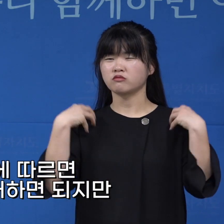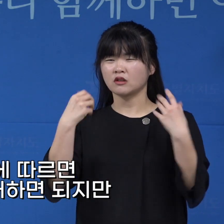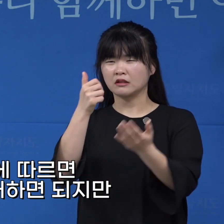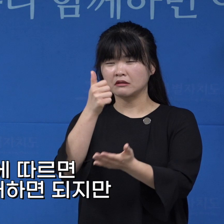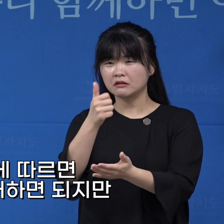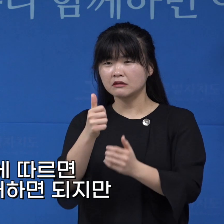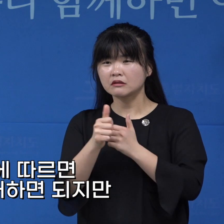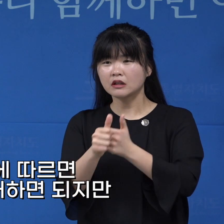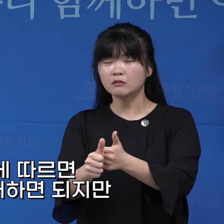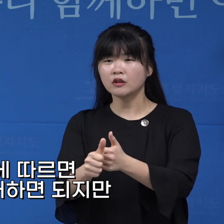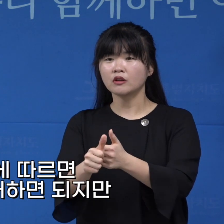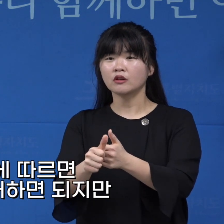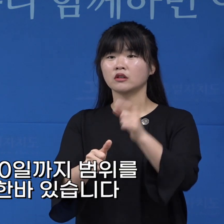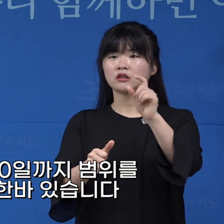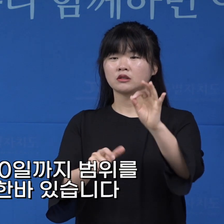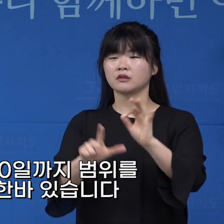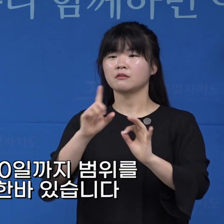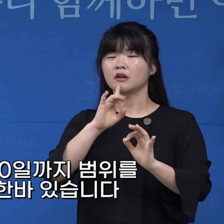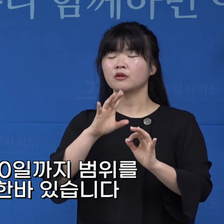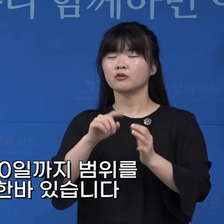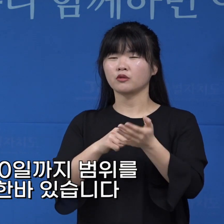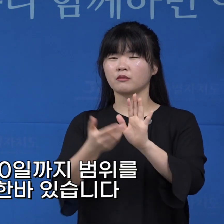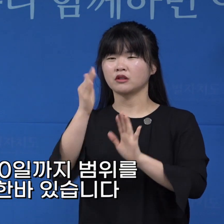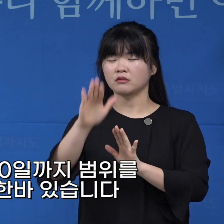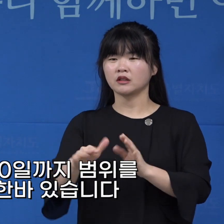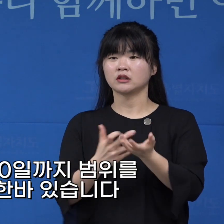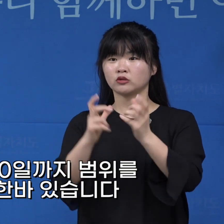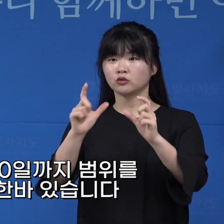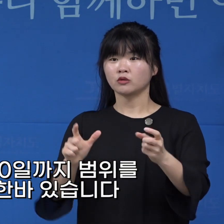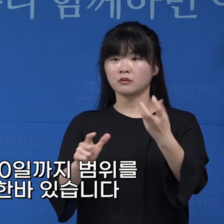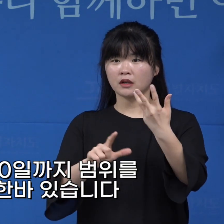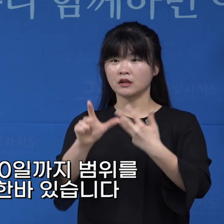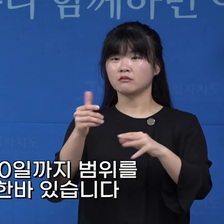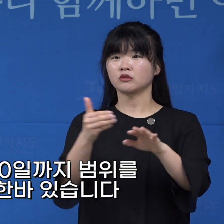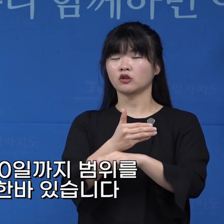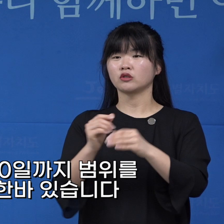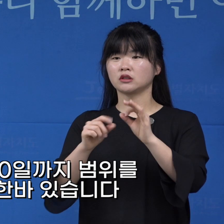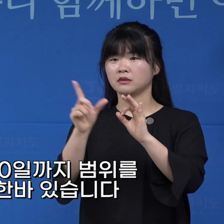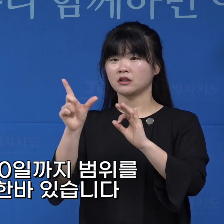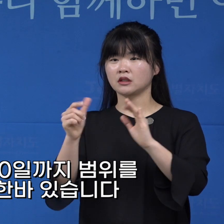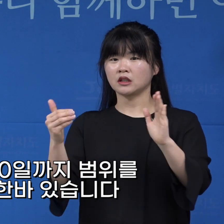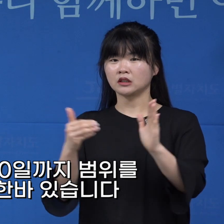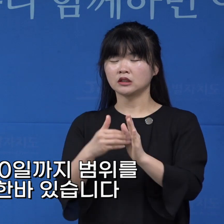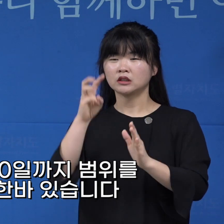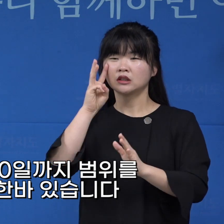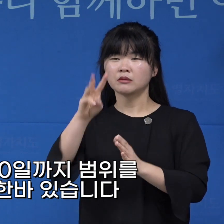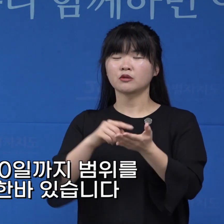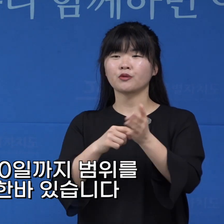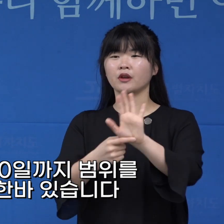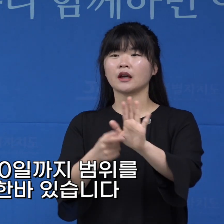10일치 하루만 공개하면 되지만 제주도는 8일부터 10일까지 범위를 넓힌 동선을 공개한